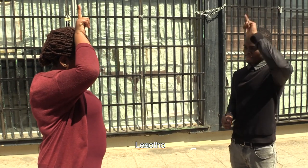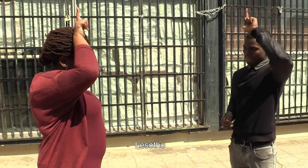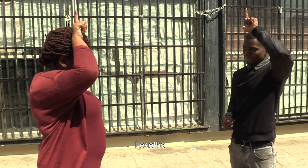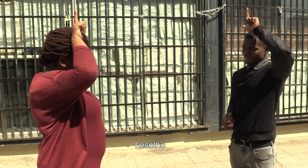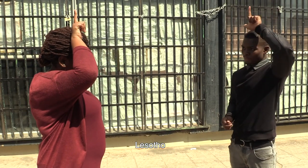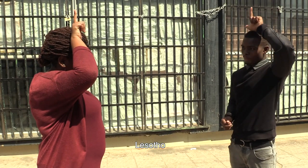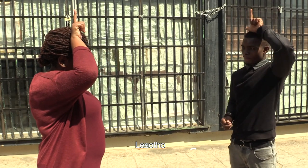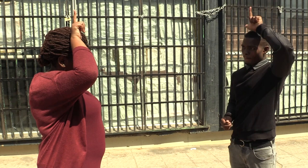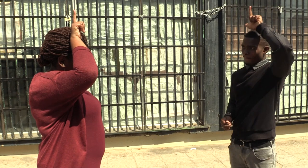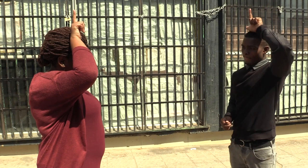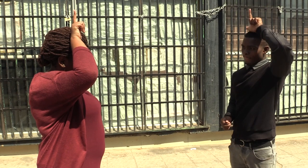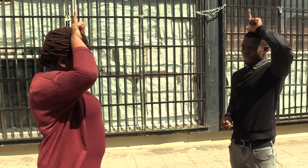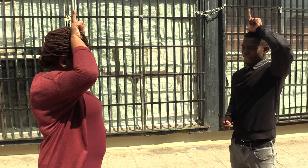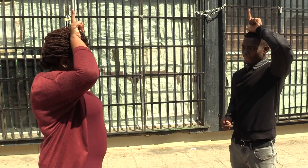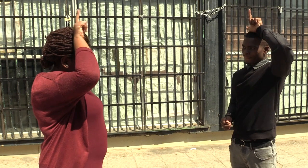Lesoto